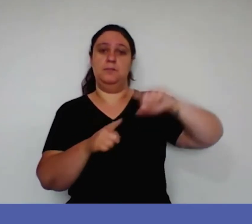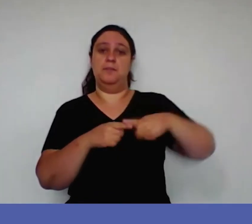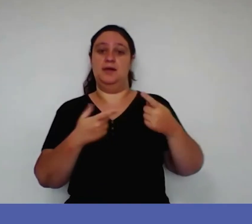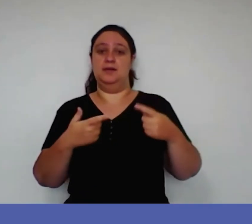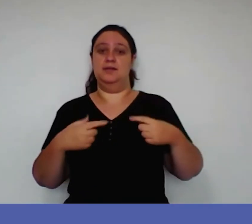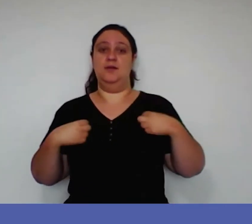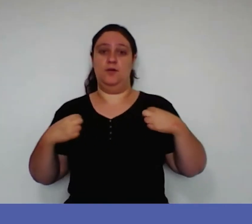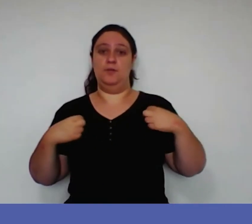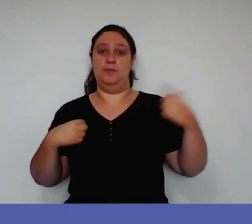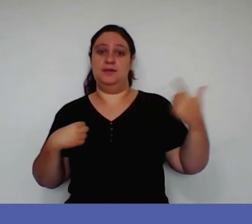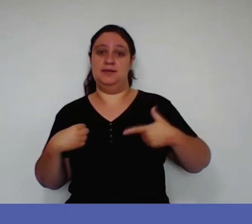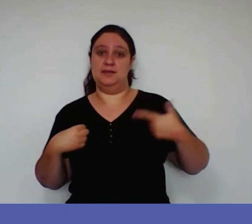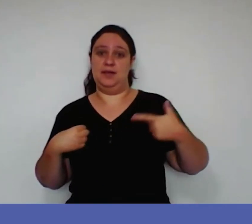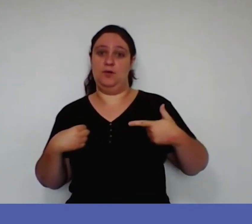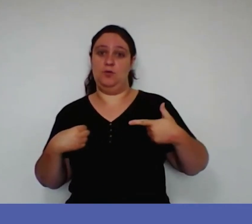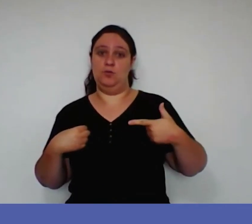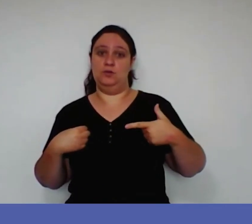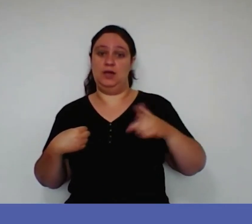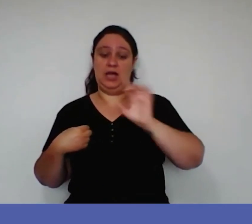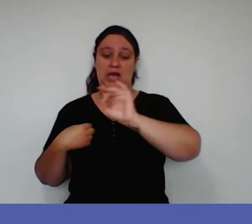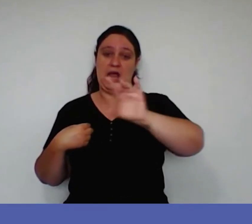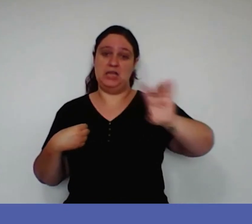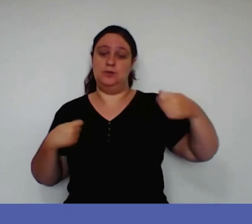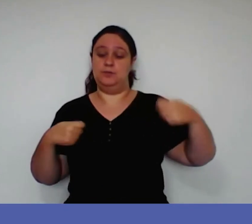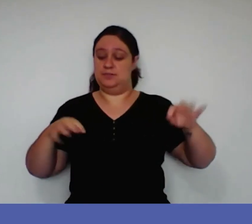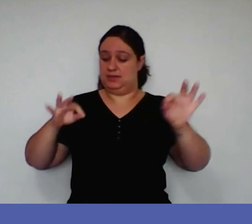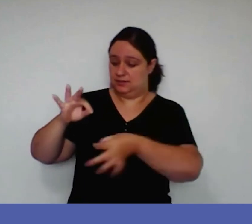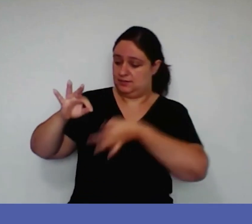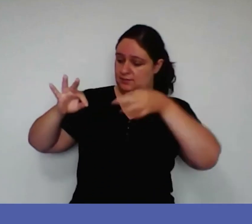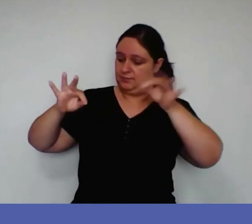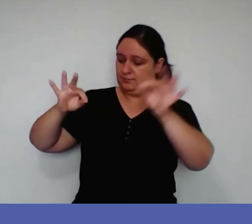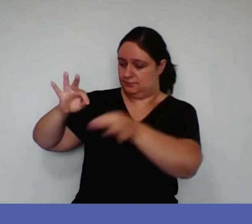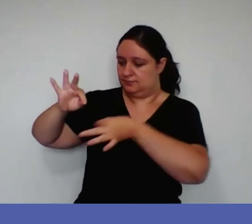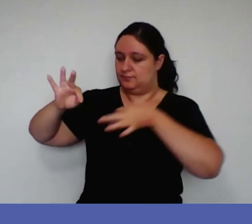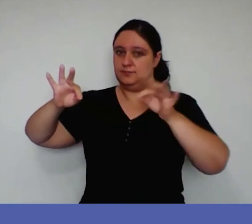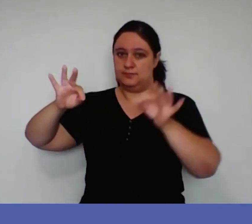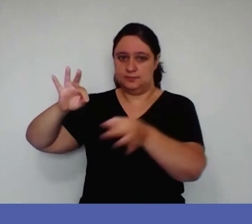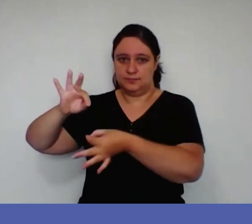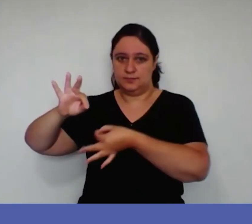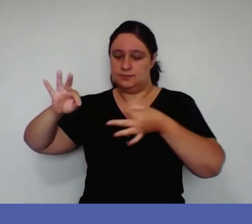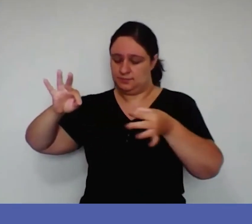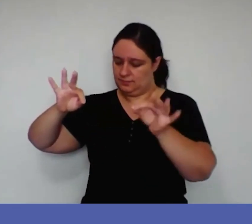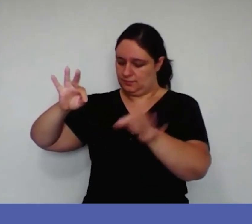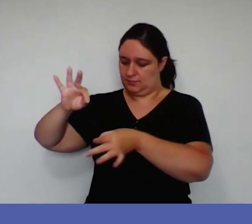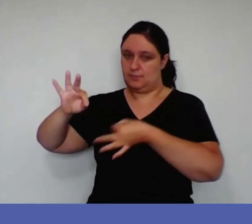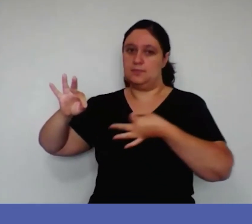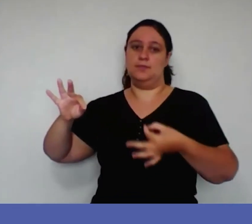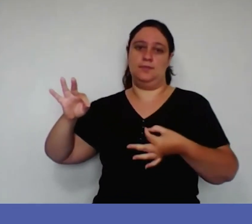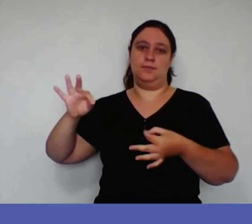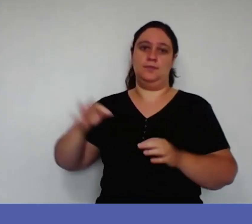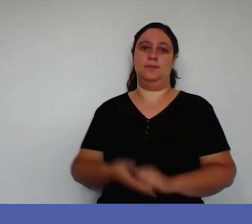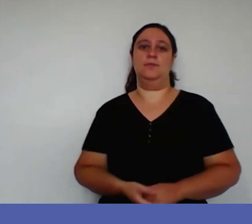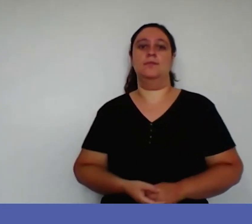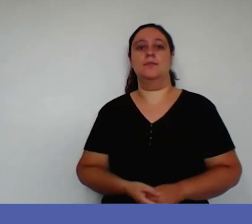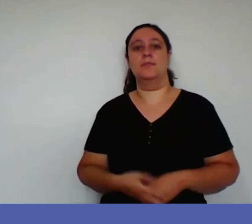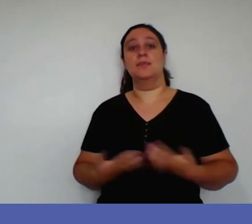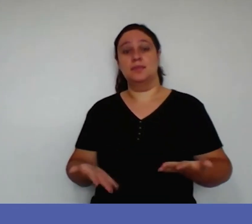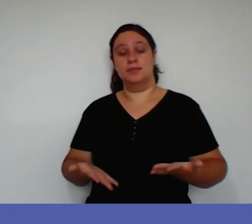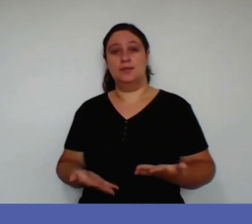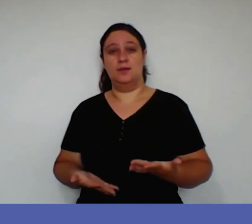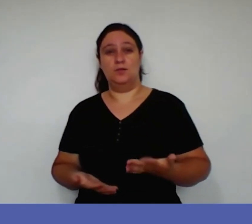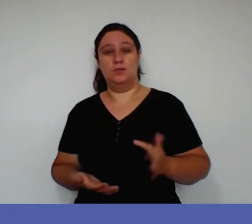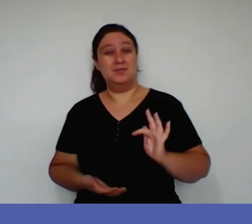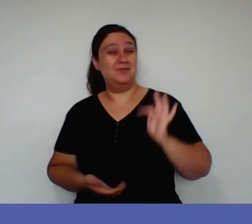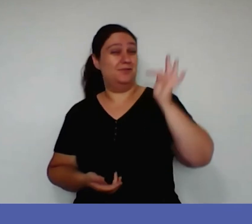tecer, você tem que bordar para você ter essa veste nupcial. Se naquele dia das bodas do